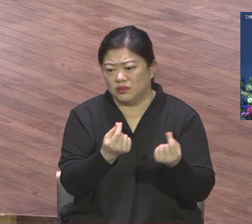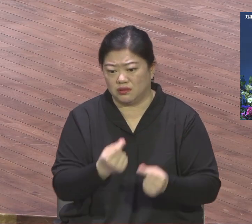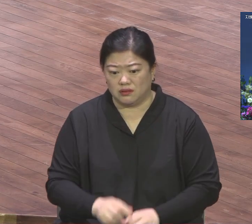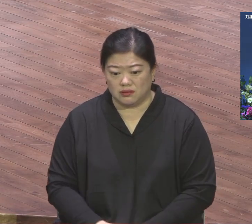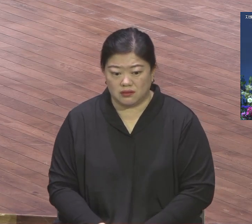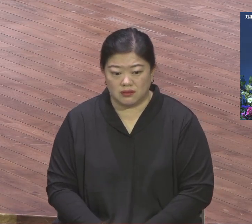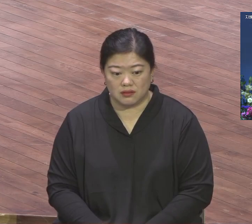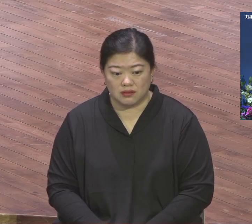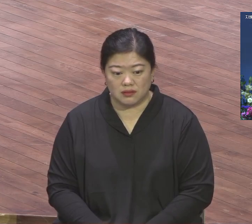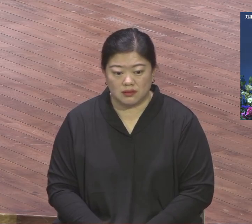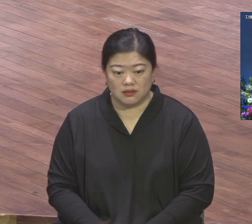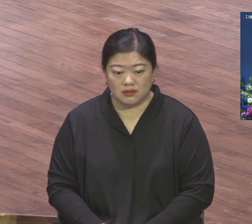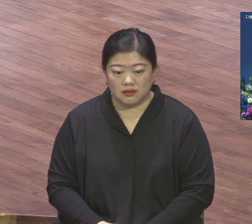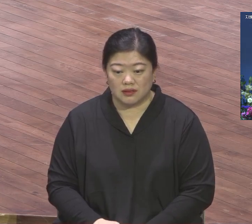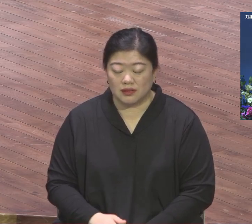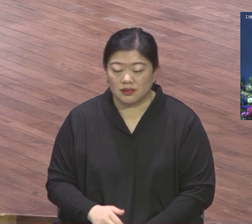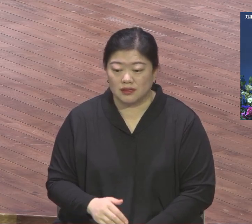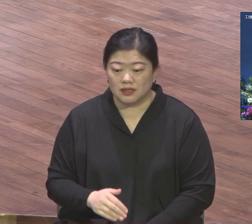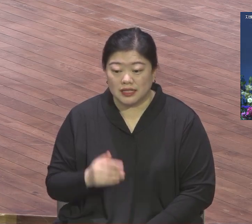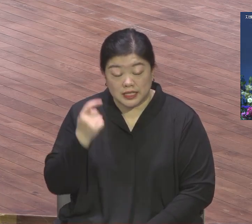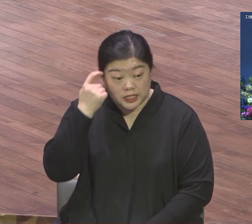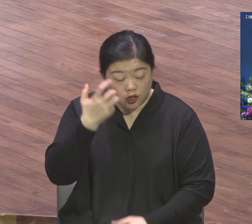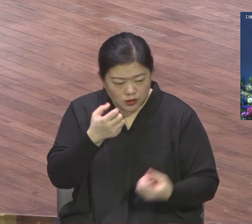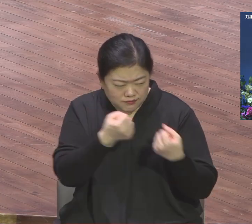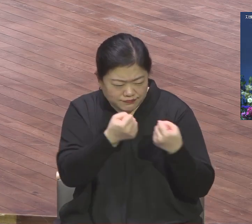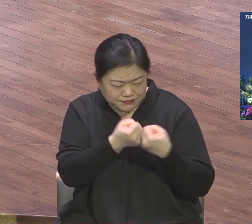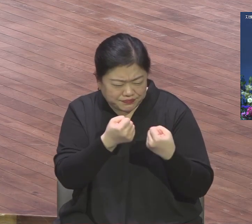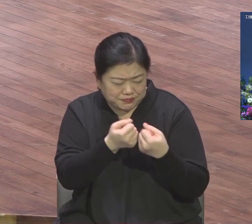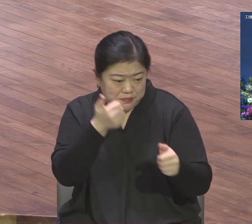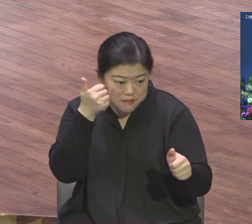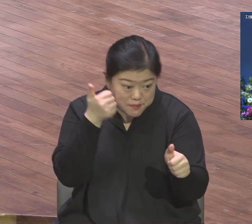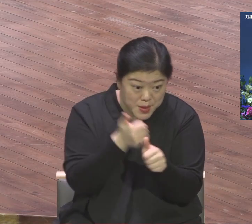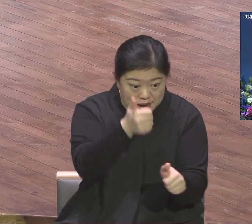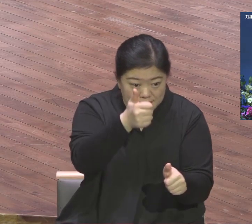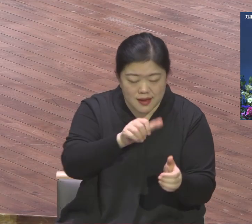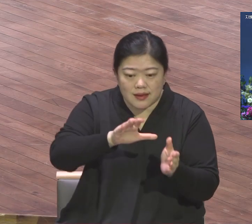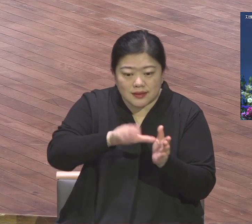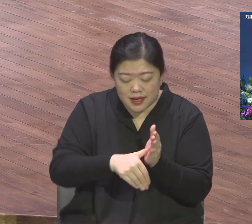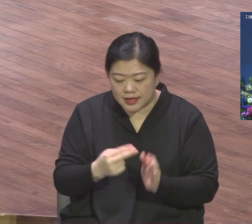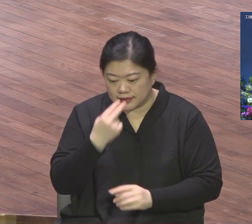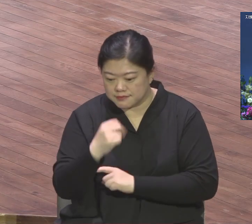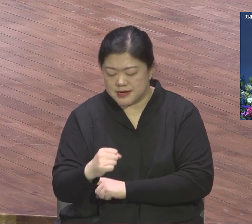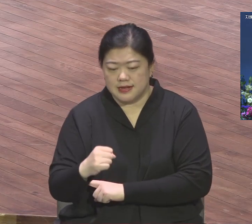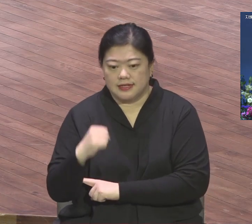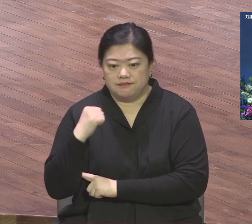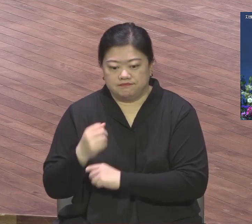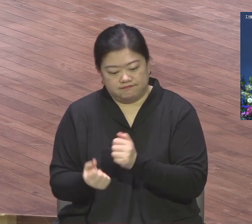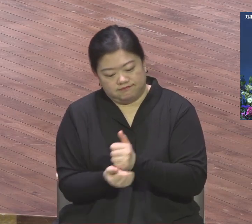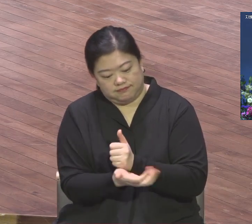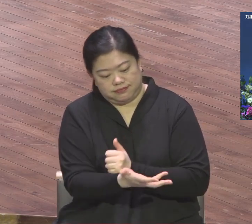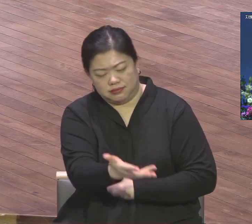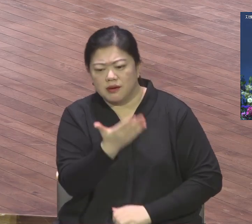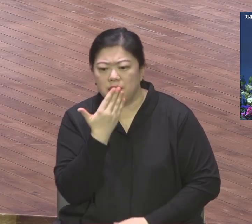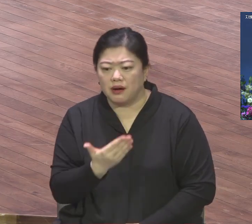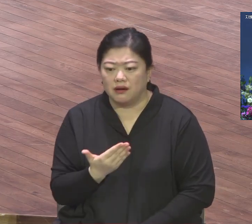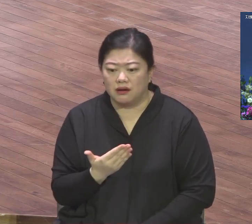마음속에서는요, 영적 싸움에서 여기서 승리할 때, 영적 싸움에 승리할 때 생명력 넘치는 삶을 살게 돼요.